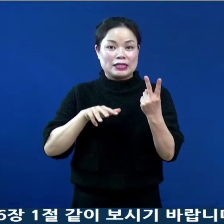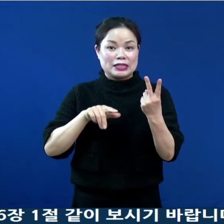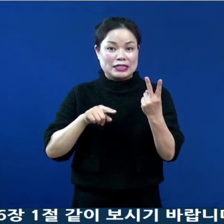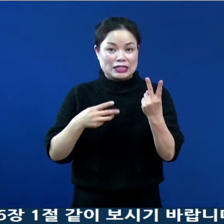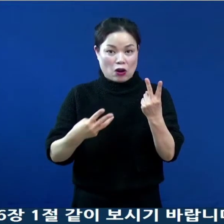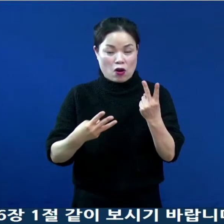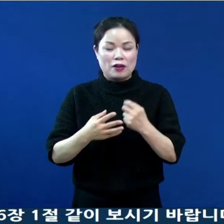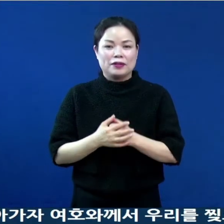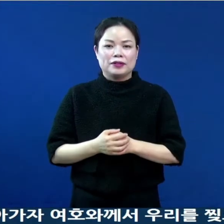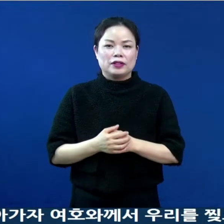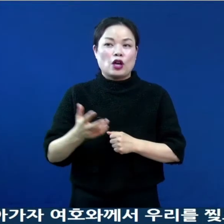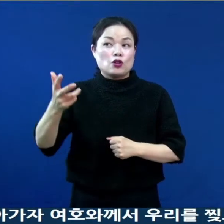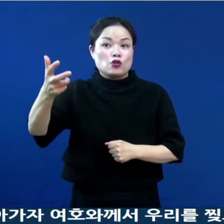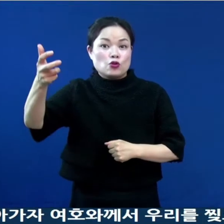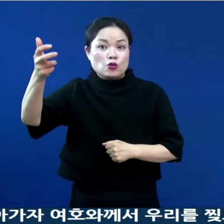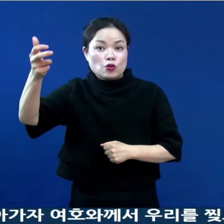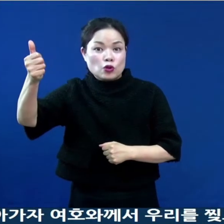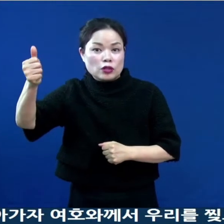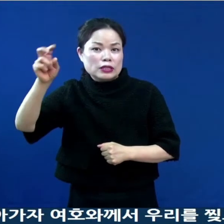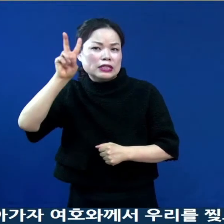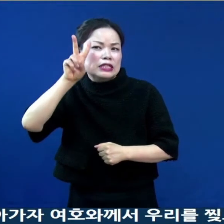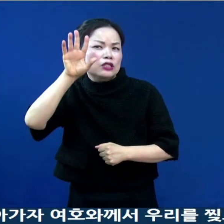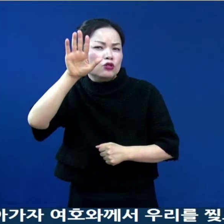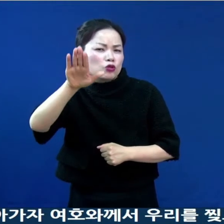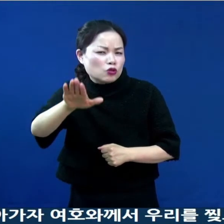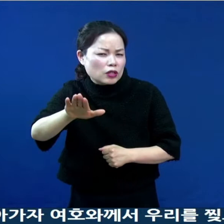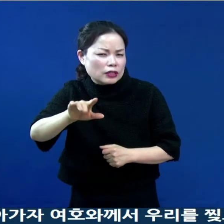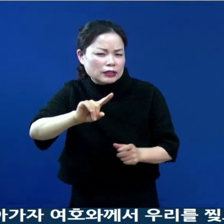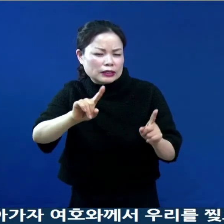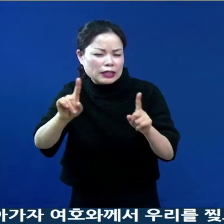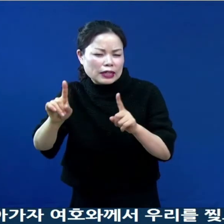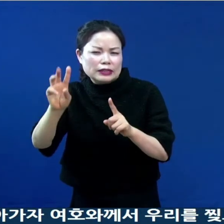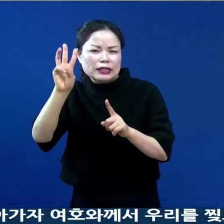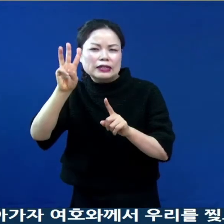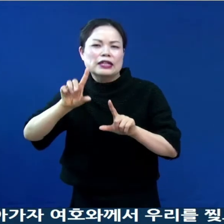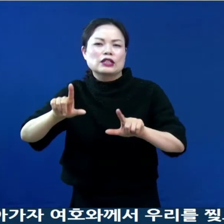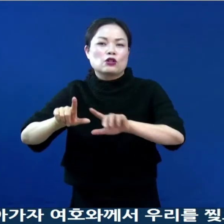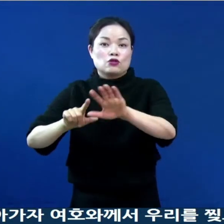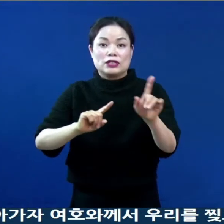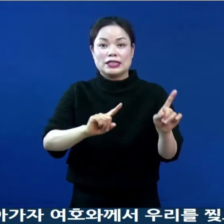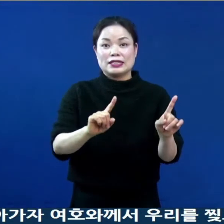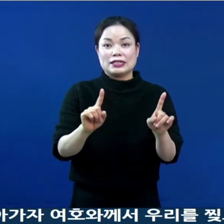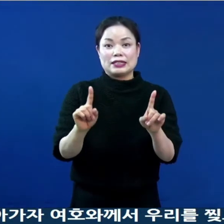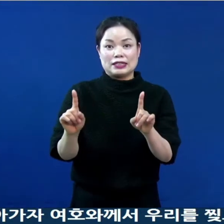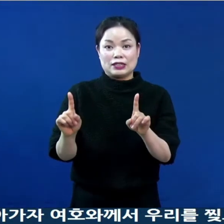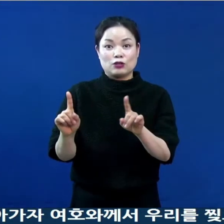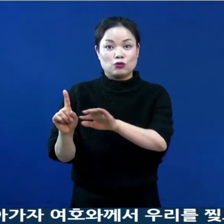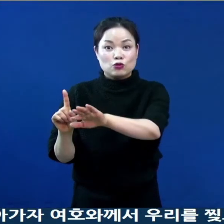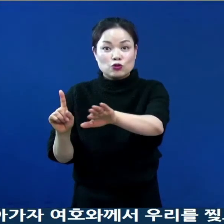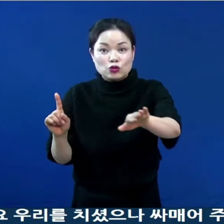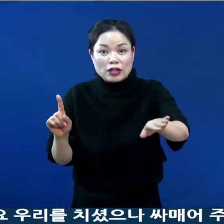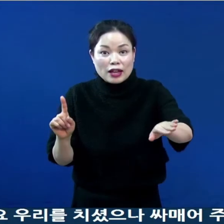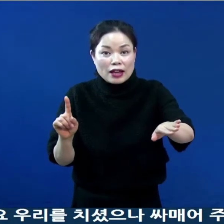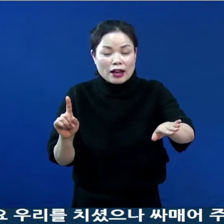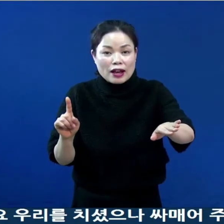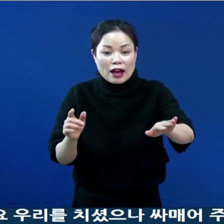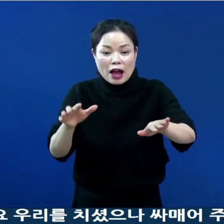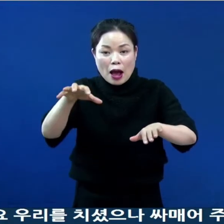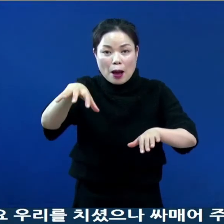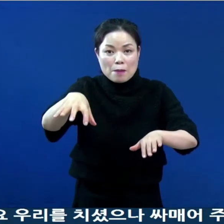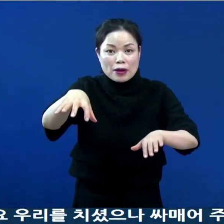2절, 여호와께서 이틀 후에 우리를 살리시며 셋째 날에 우리를 일으키시리니 우리가 그의